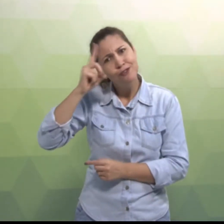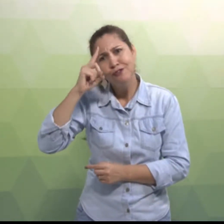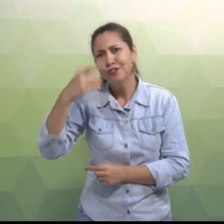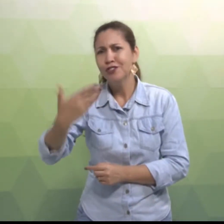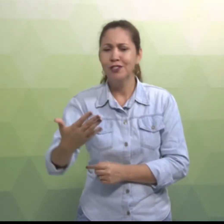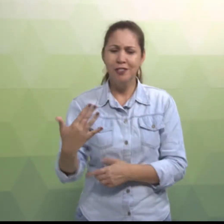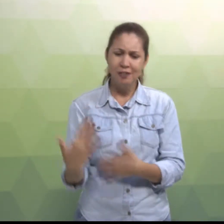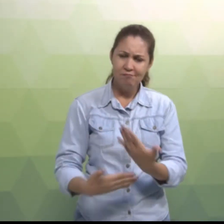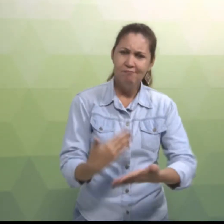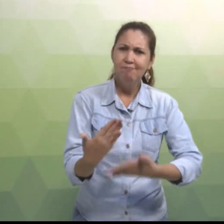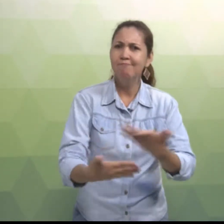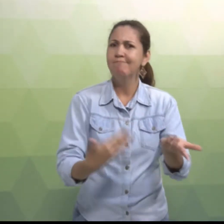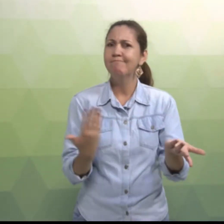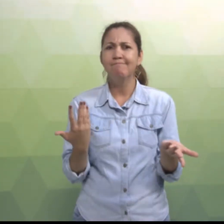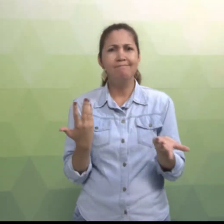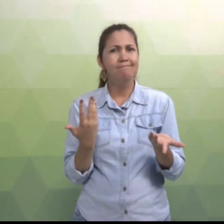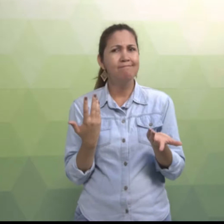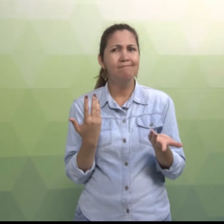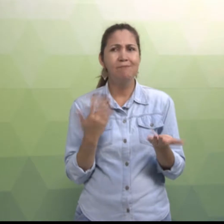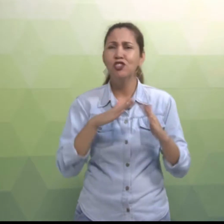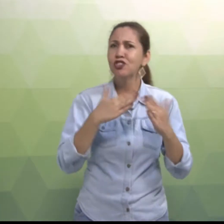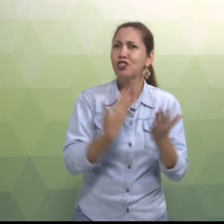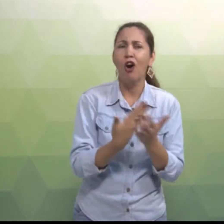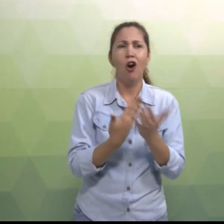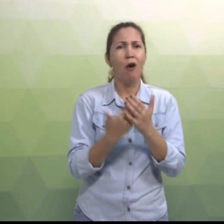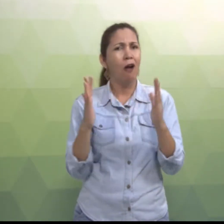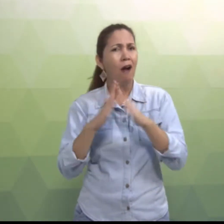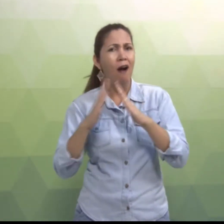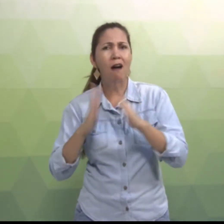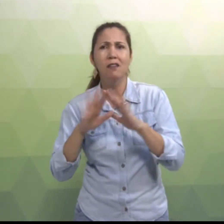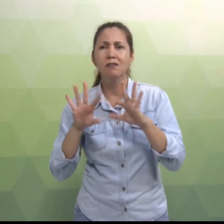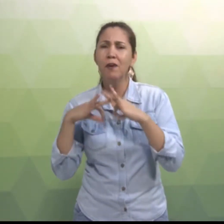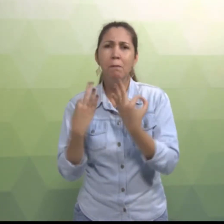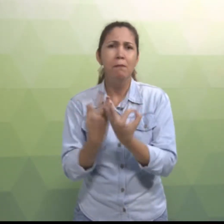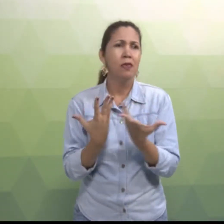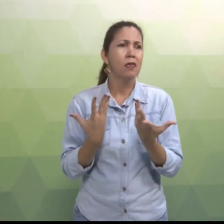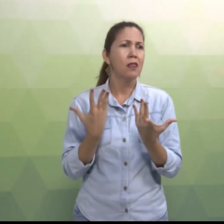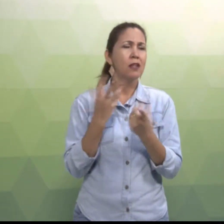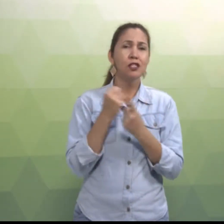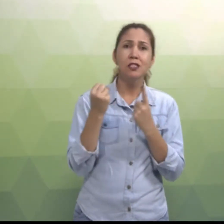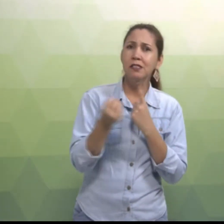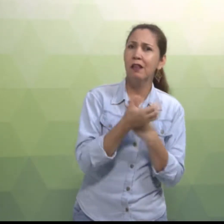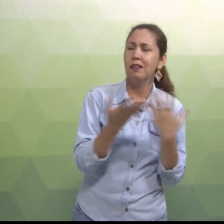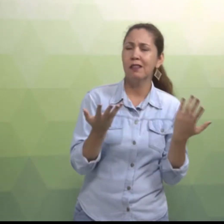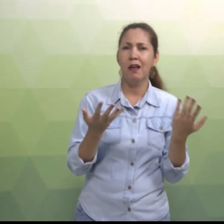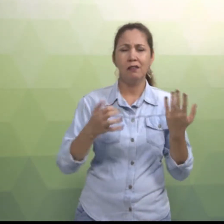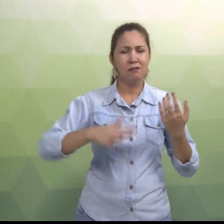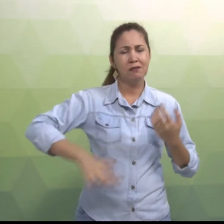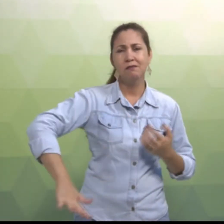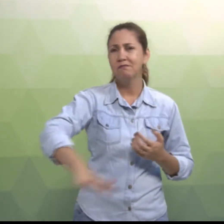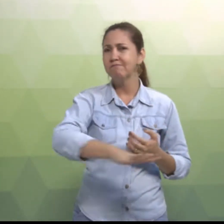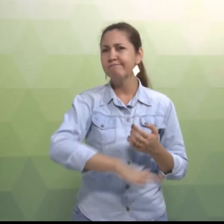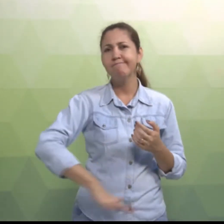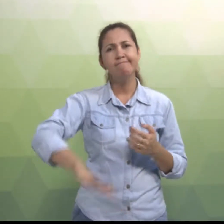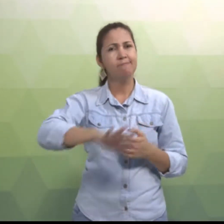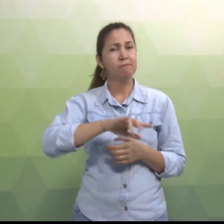vai utilizar cotidianamente, nas escolas, em casa, no contexto familiar, social, em todos